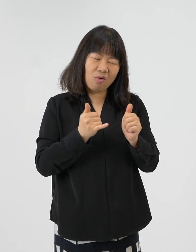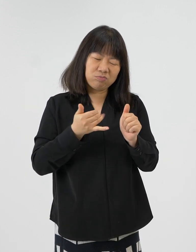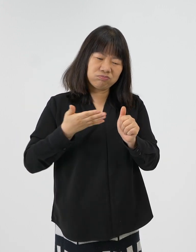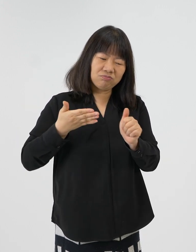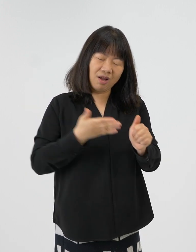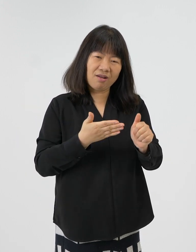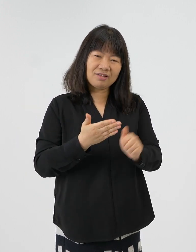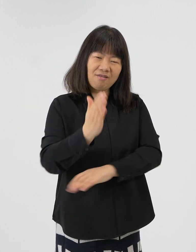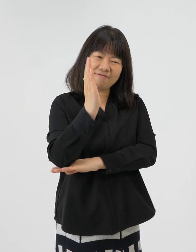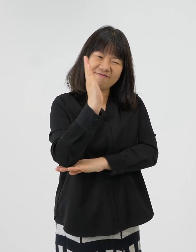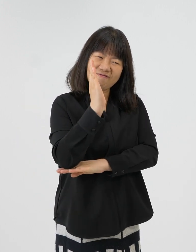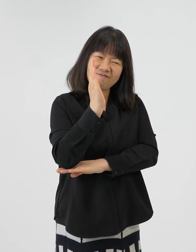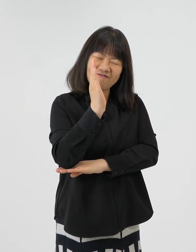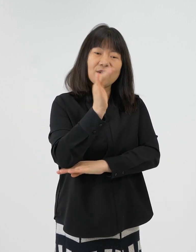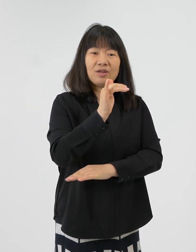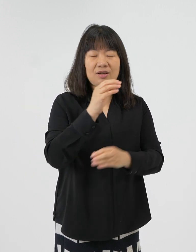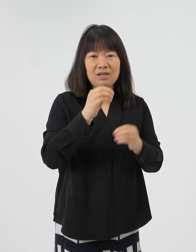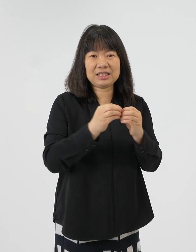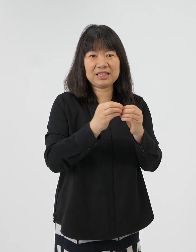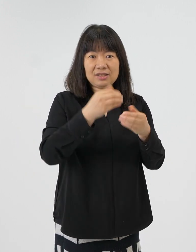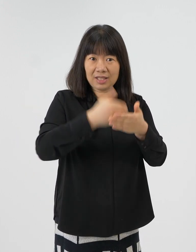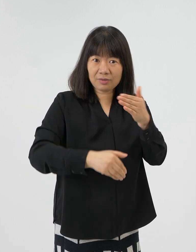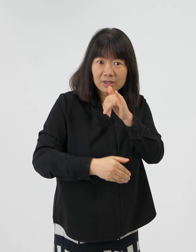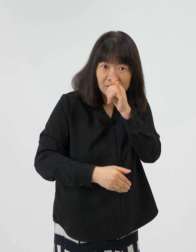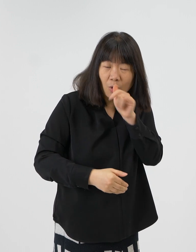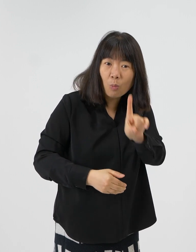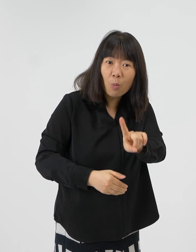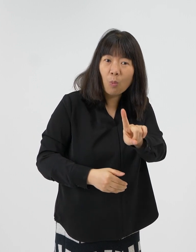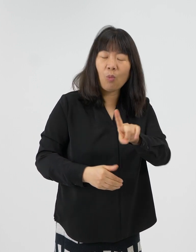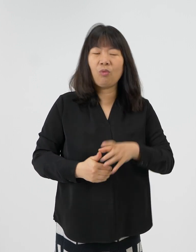남기는데 이런 표현이 기억이 될 겁니다.